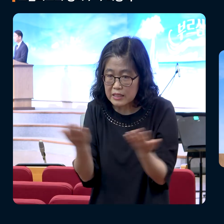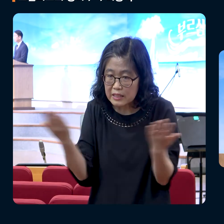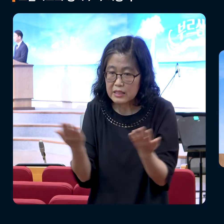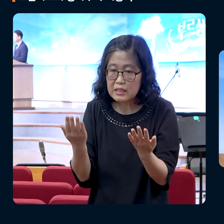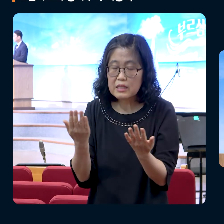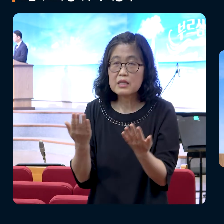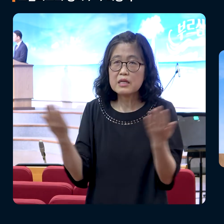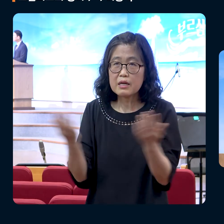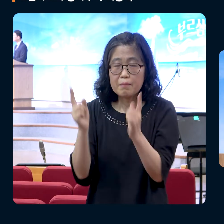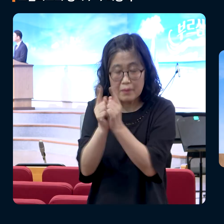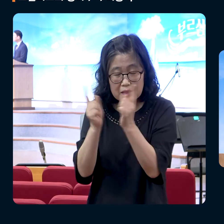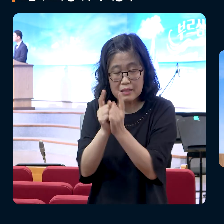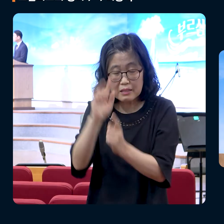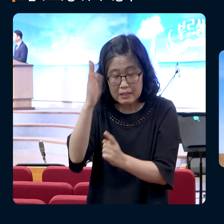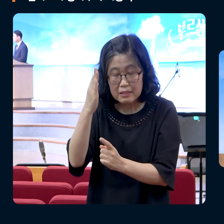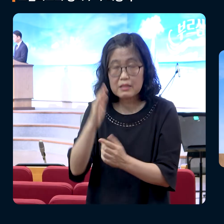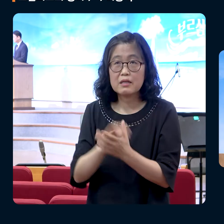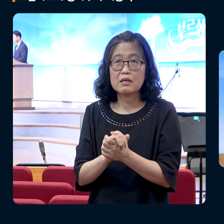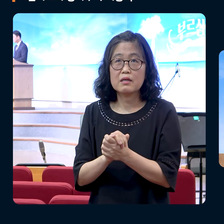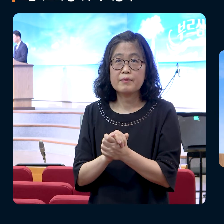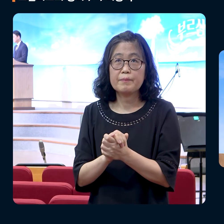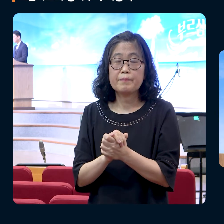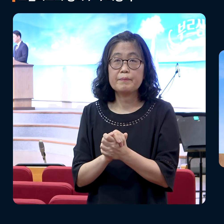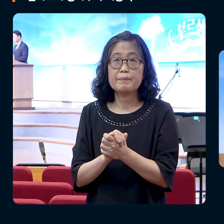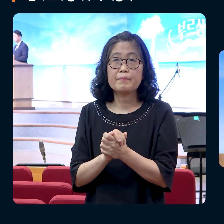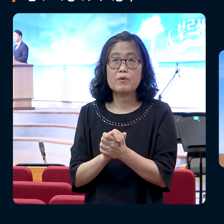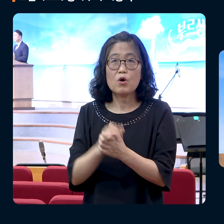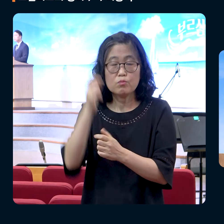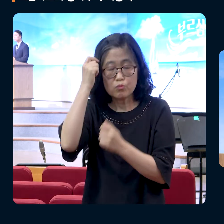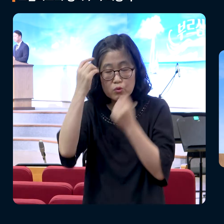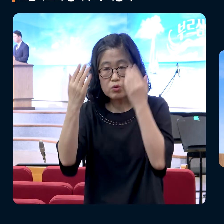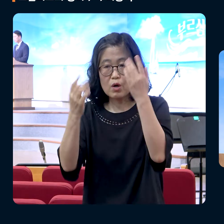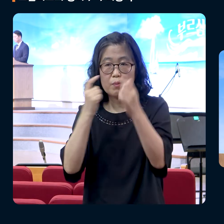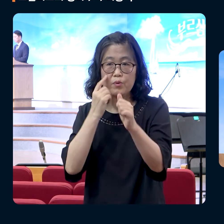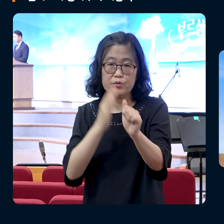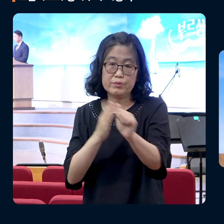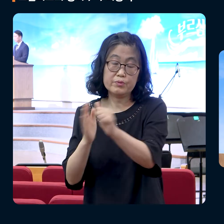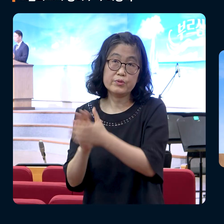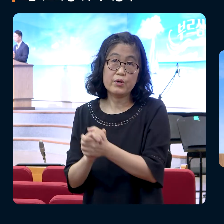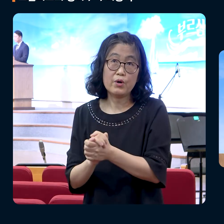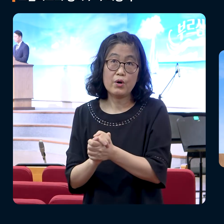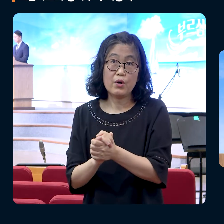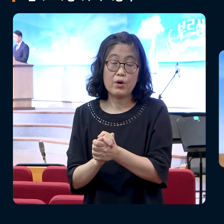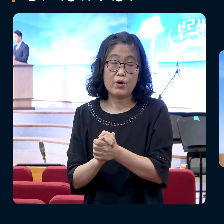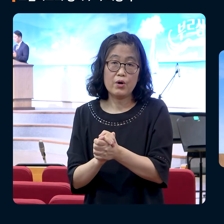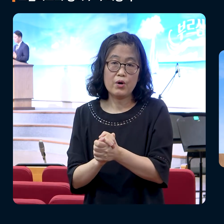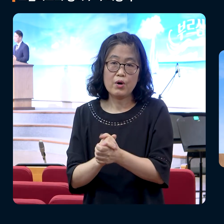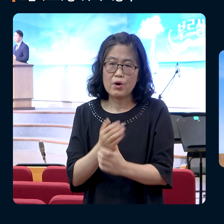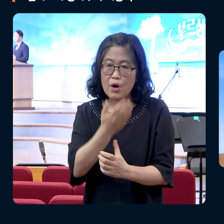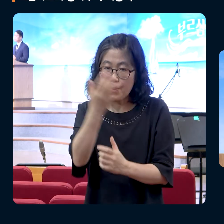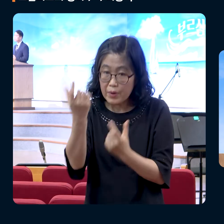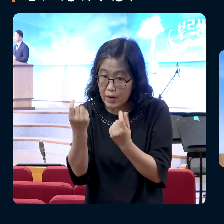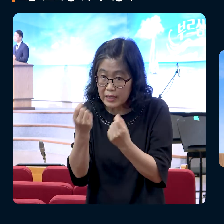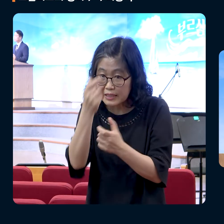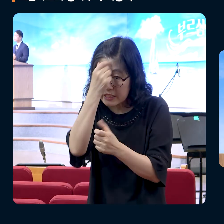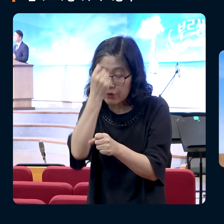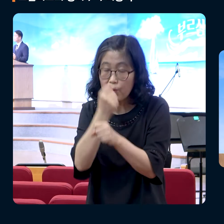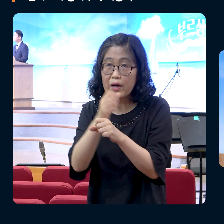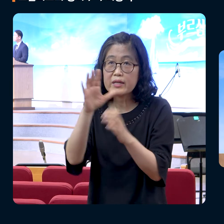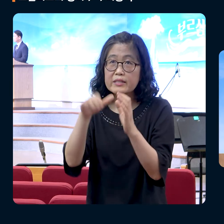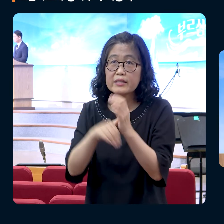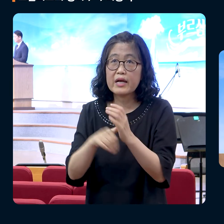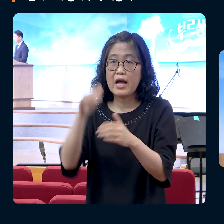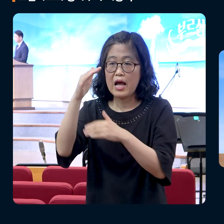구하죠. 정말 중요한 신앙의 자세입니다. 그런데 그렇게 기도하면 여러분, 오늘 나를 향한 하나님의 뜻을 알